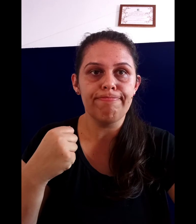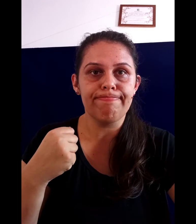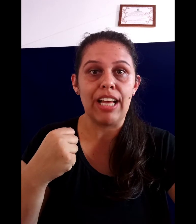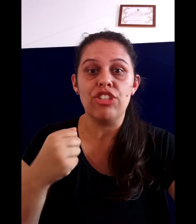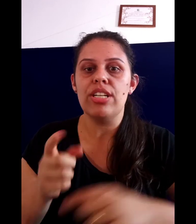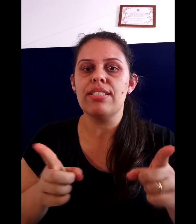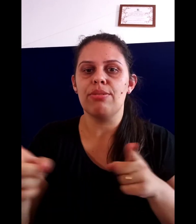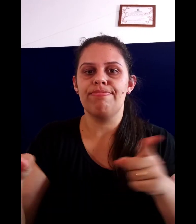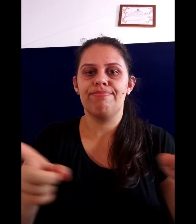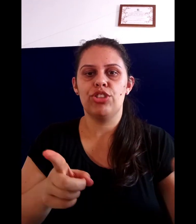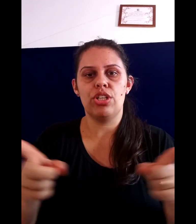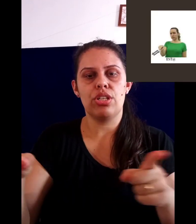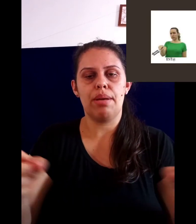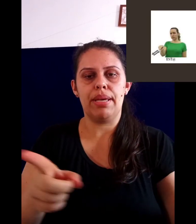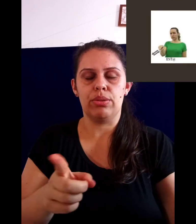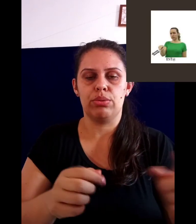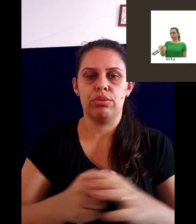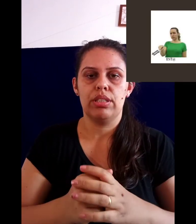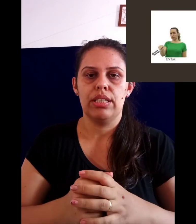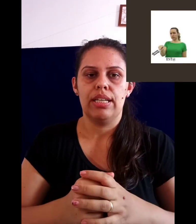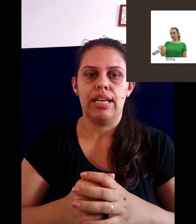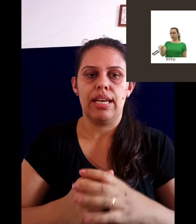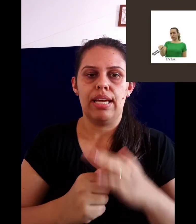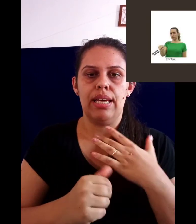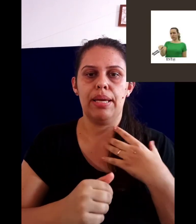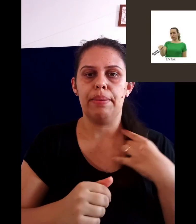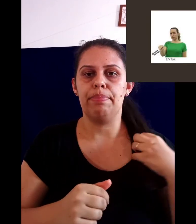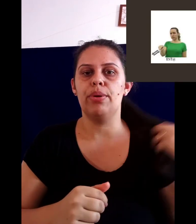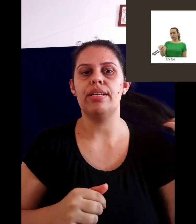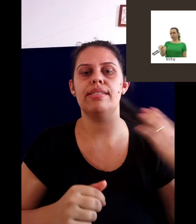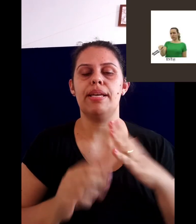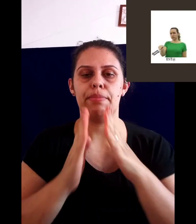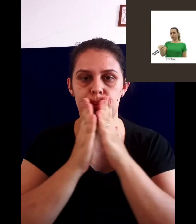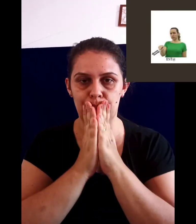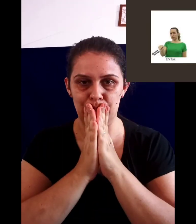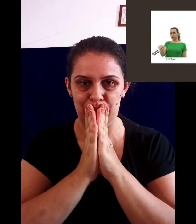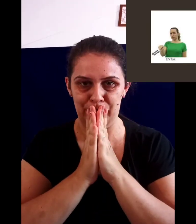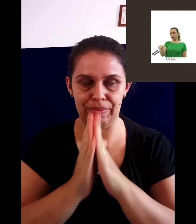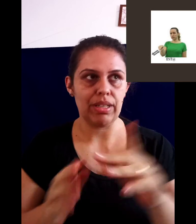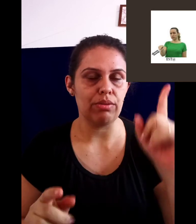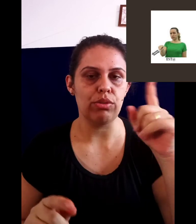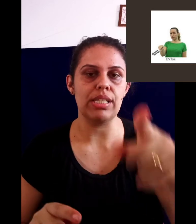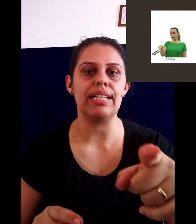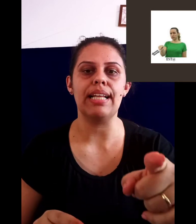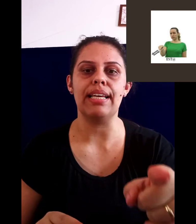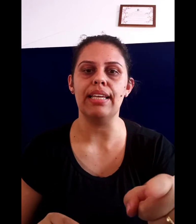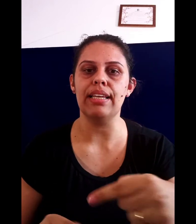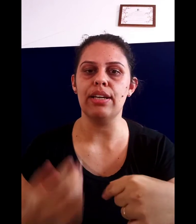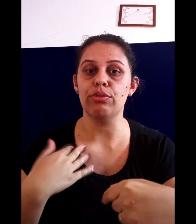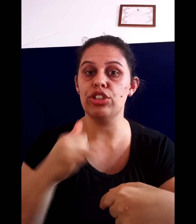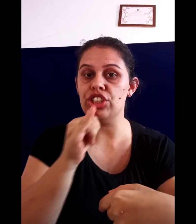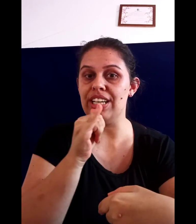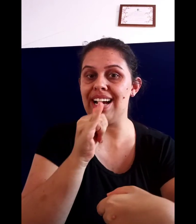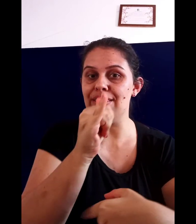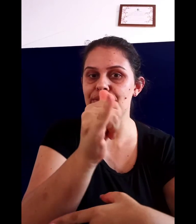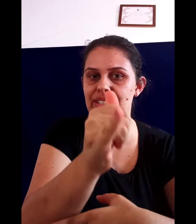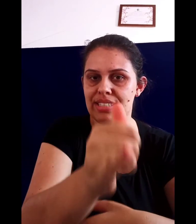é a direção, direcionamento. Por exemplo, você tá daí, eu vou te